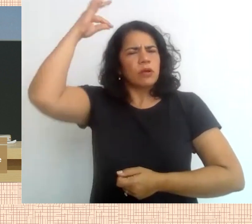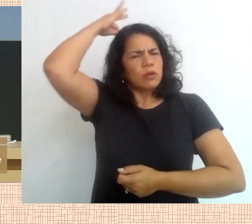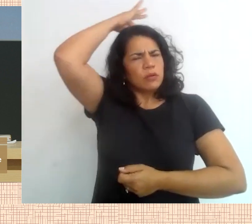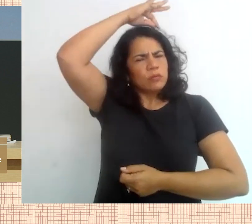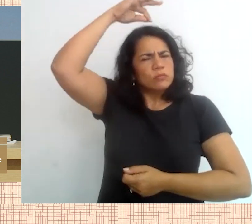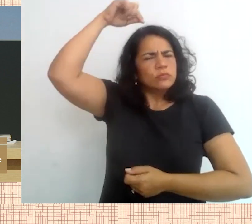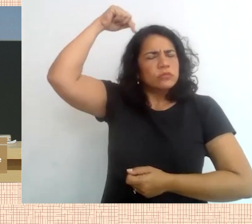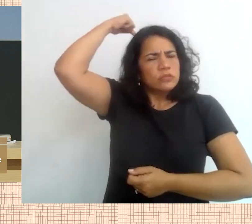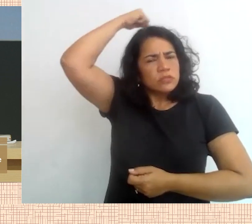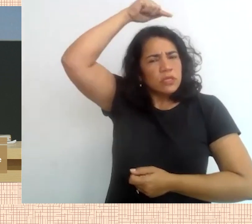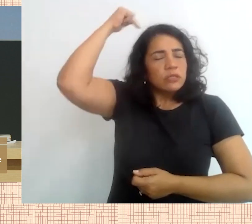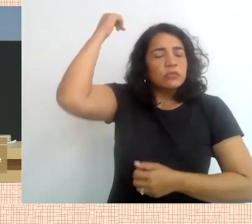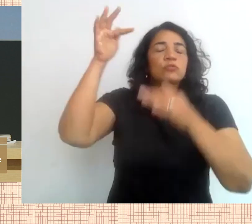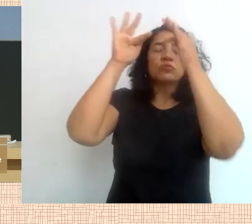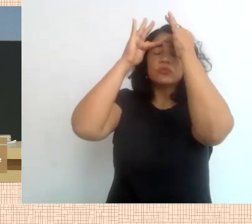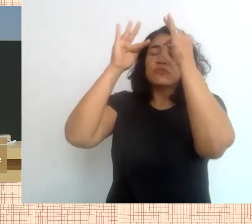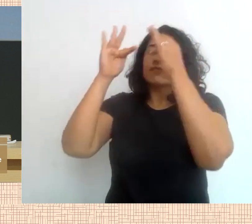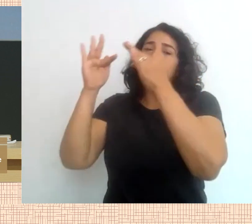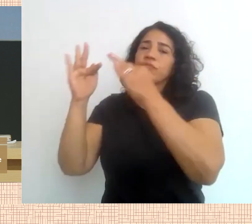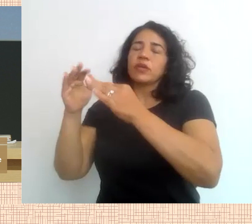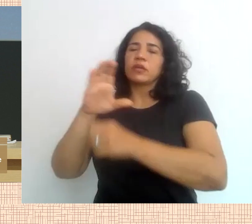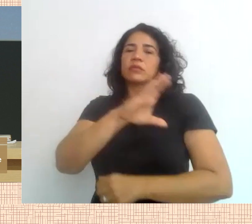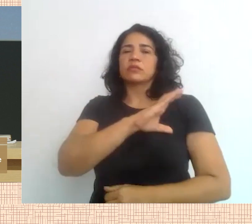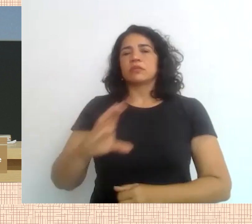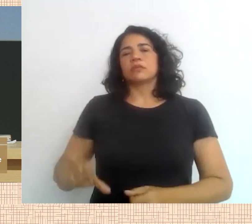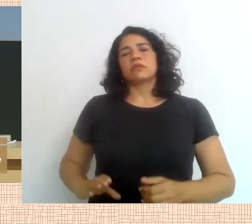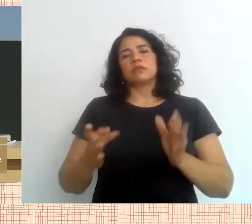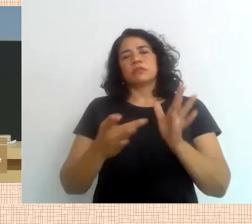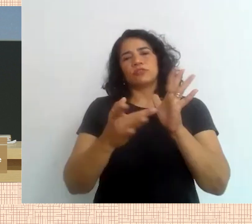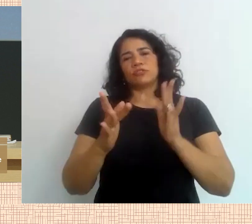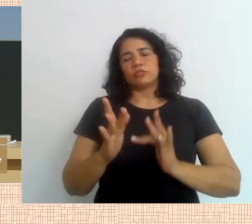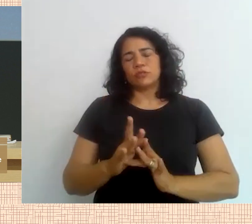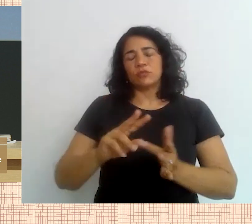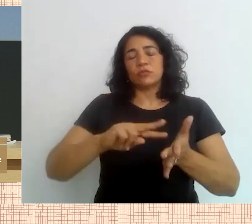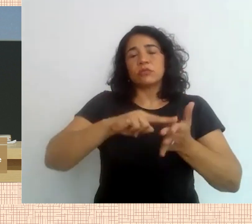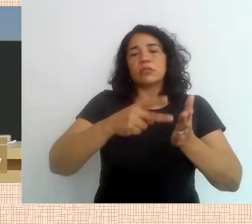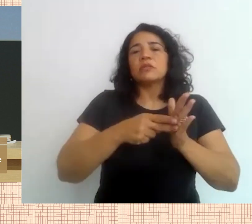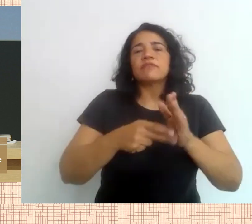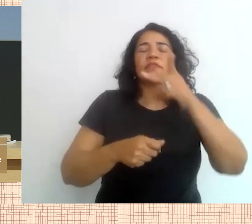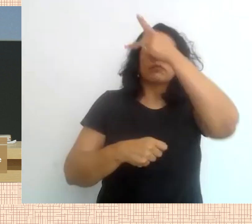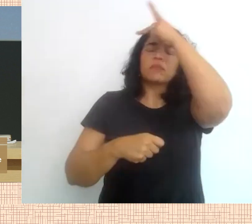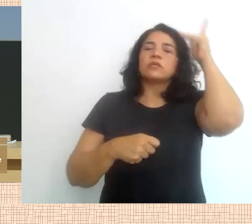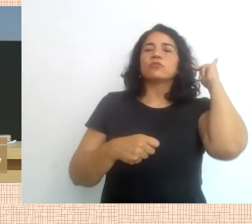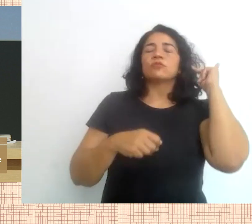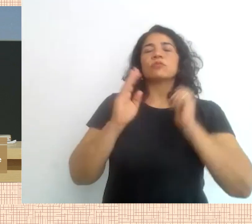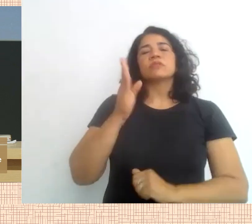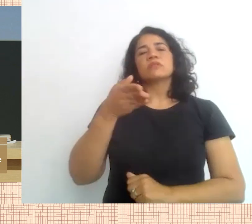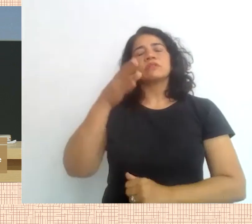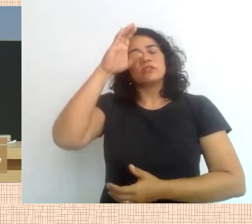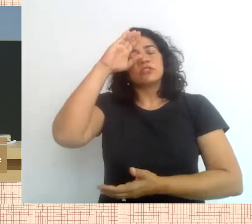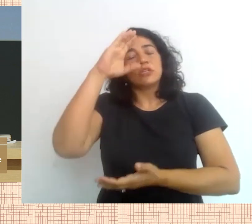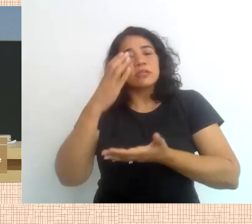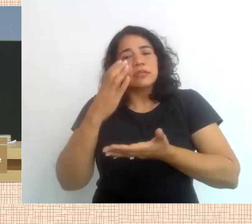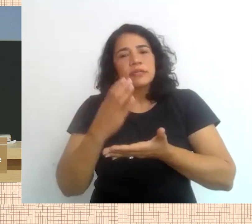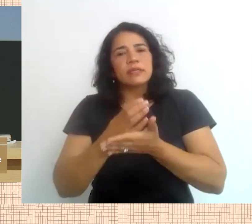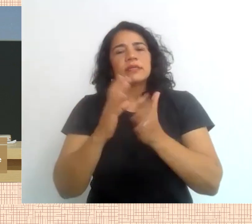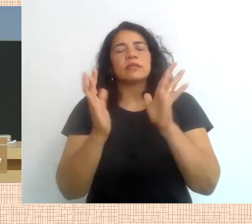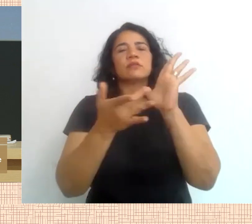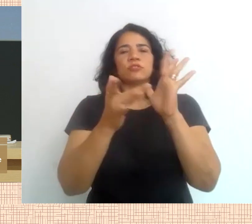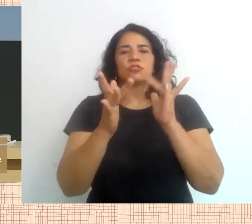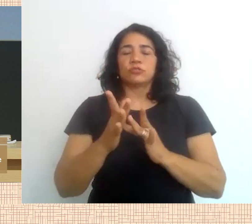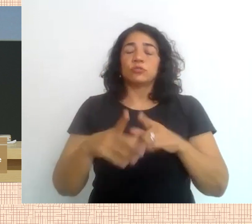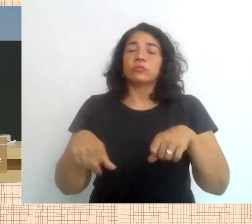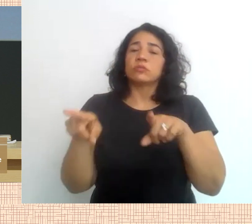E fiéis irmãos em Cristo Jesus, aqueles que creram em Jesus e na